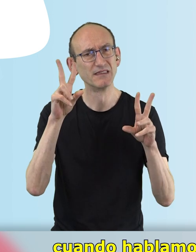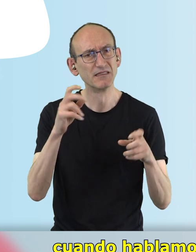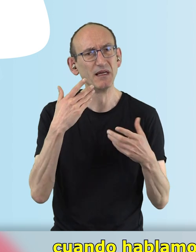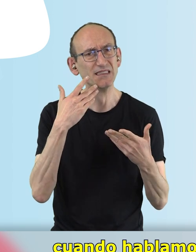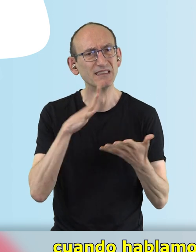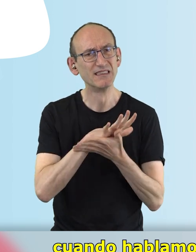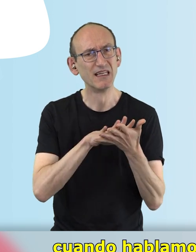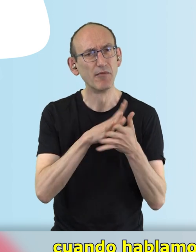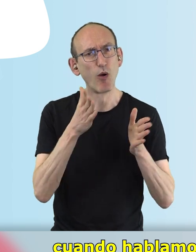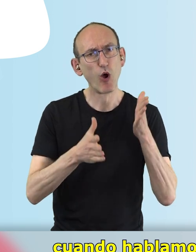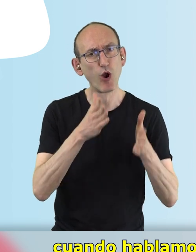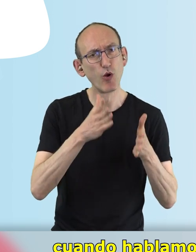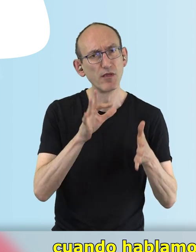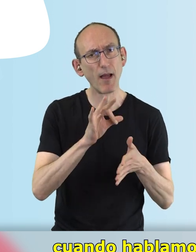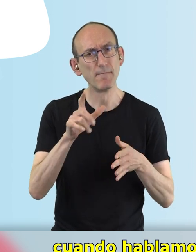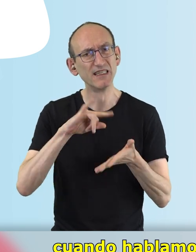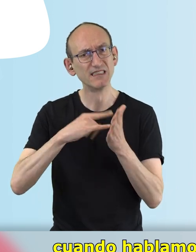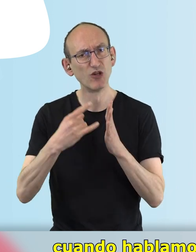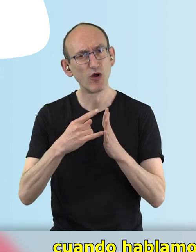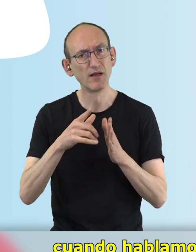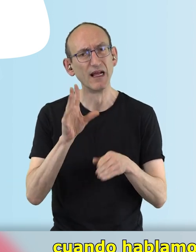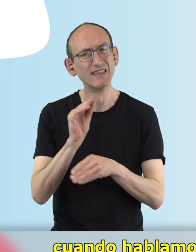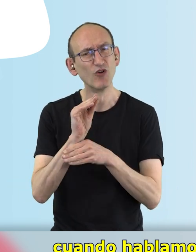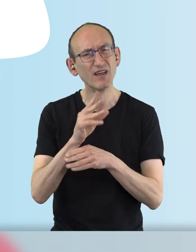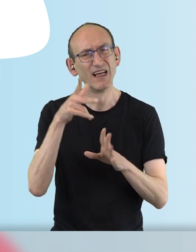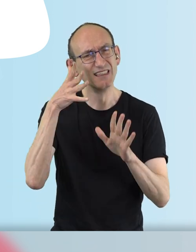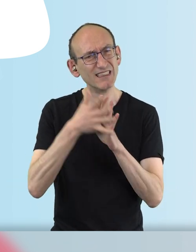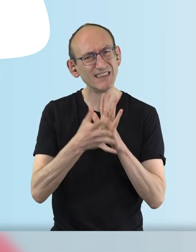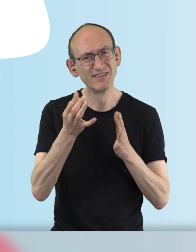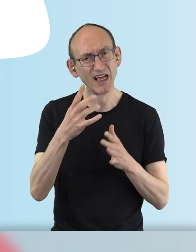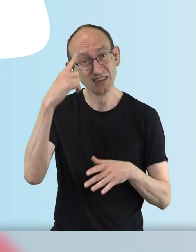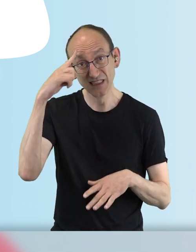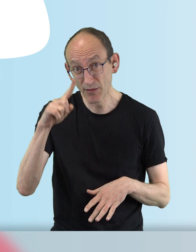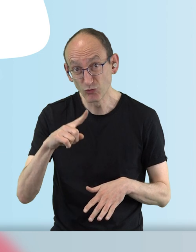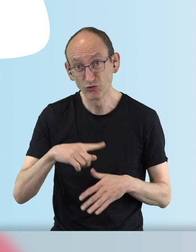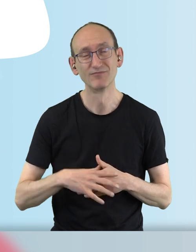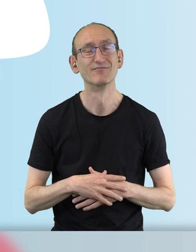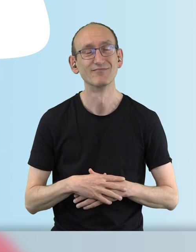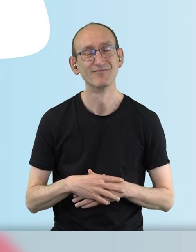referimos cuando hablamos de robótica y de tecnología de los cuidados?